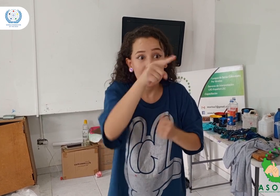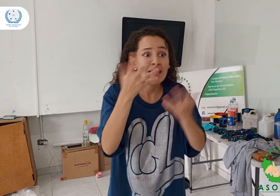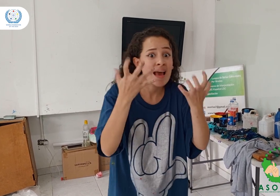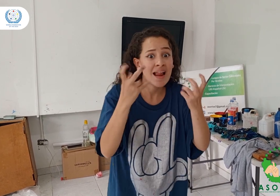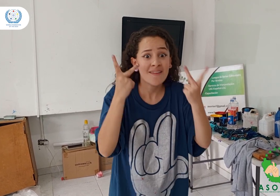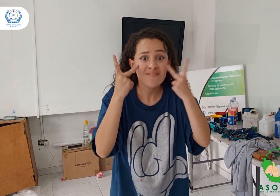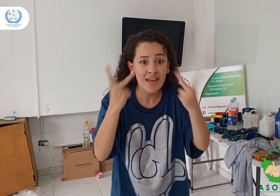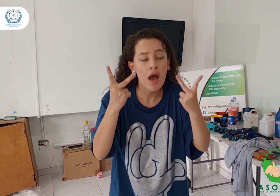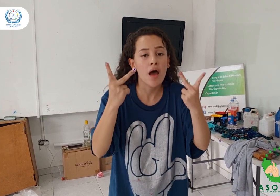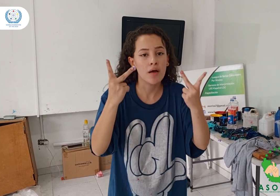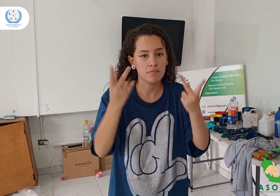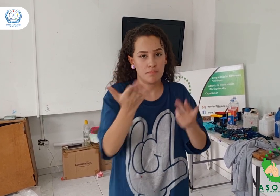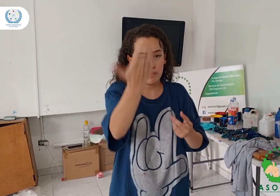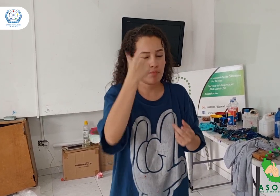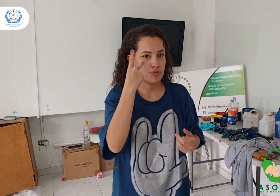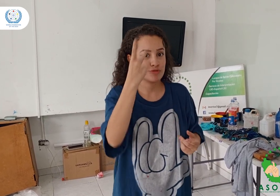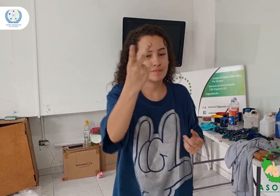¿Quieren ver nuestros productos? ¡Vamos!